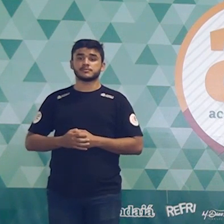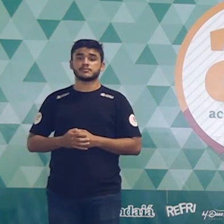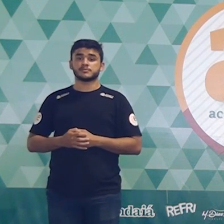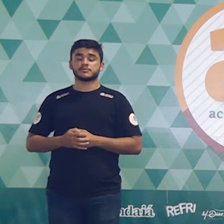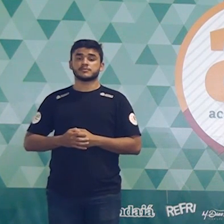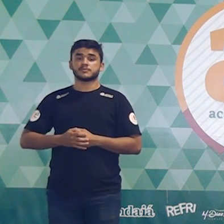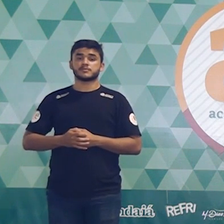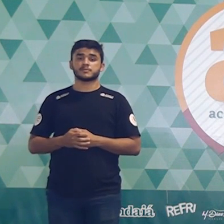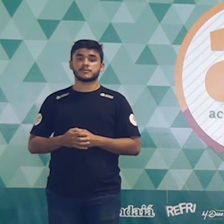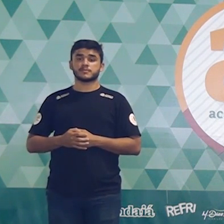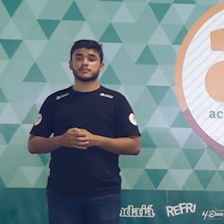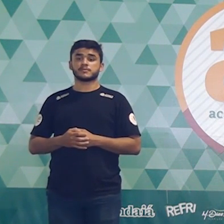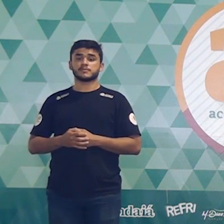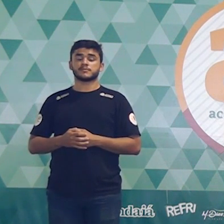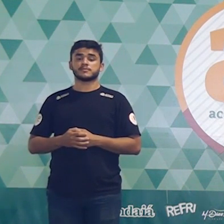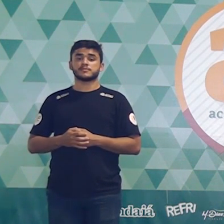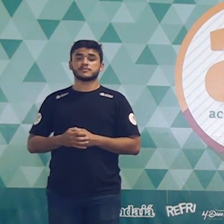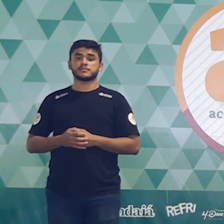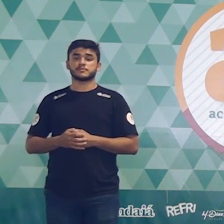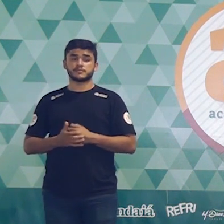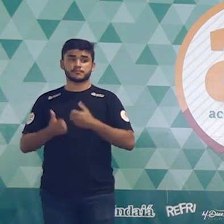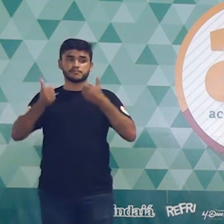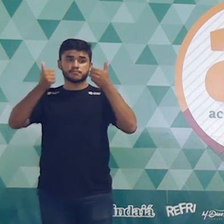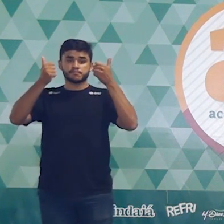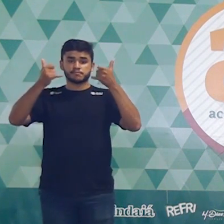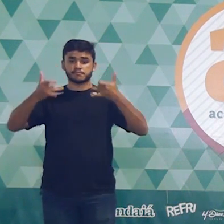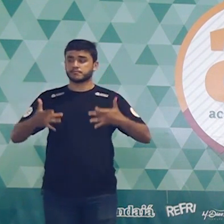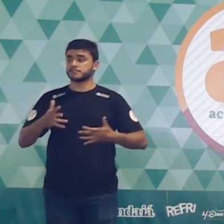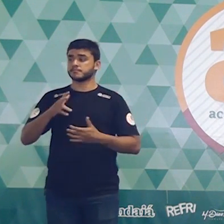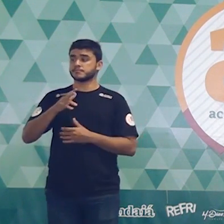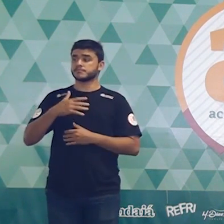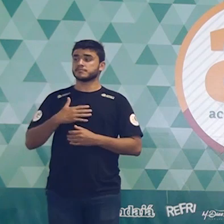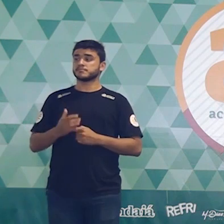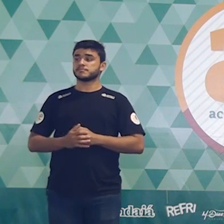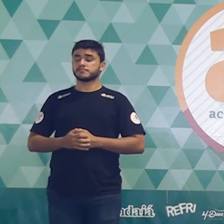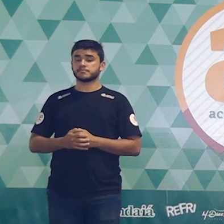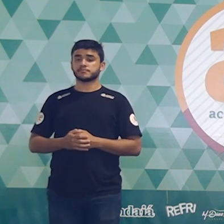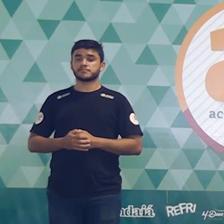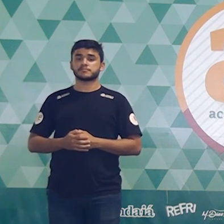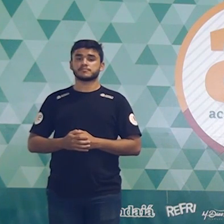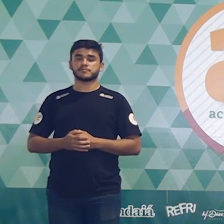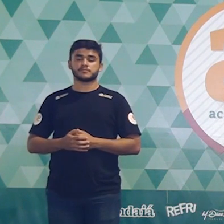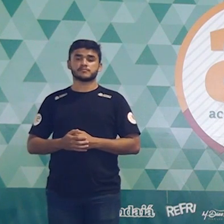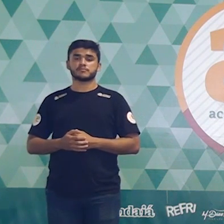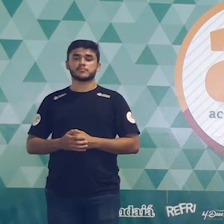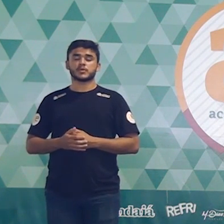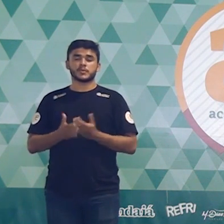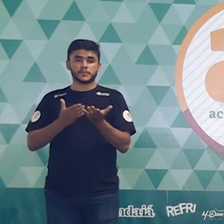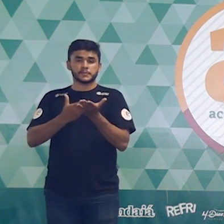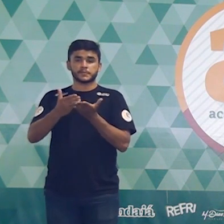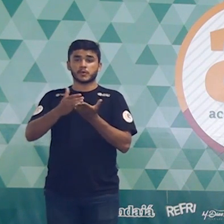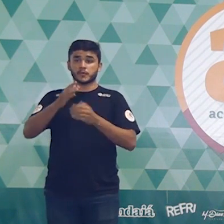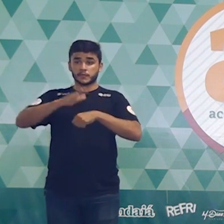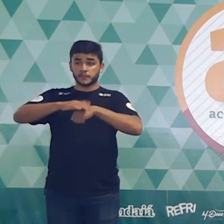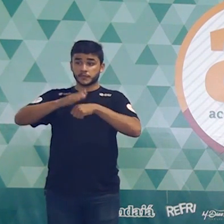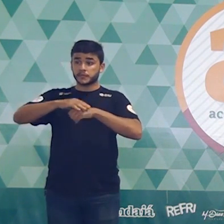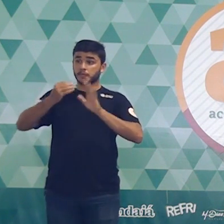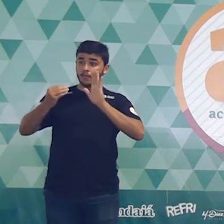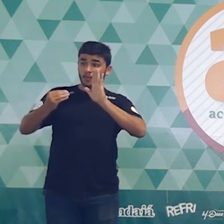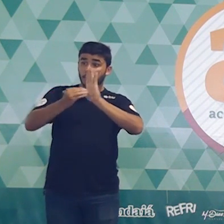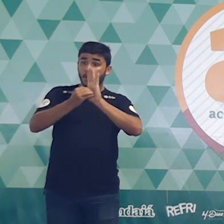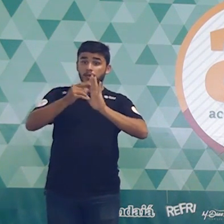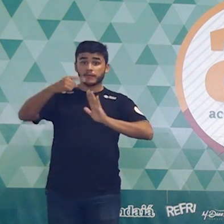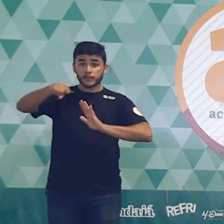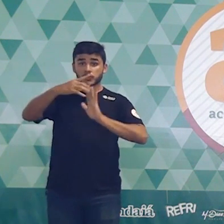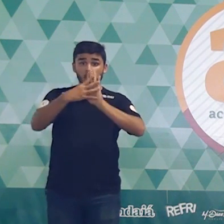Vou explicar o que é cada um desses procedimentos. Só anota, só ticando aí, pessoal, a última vez.